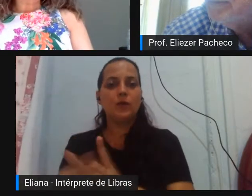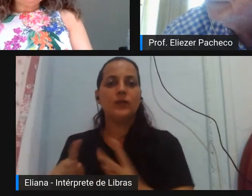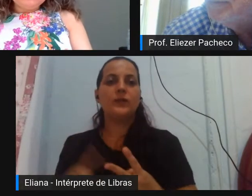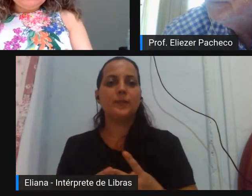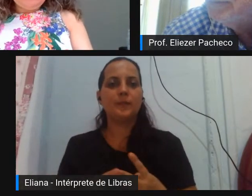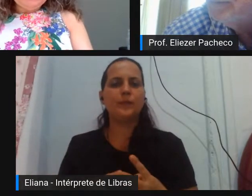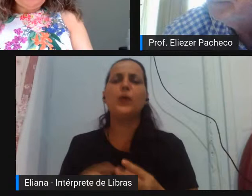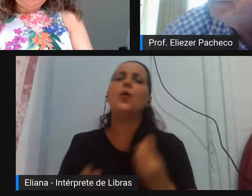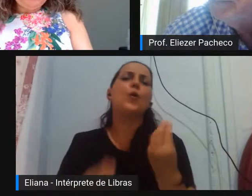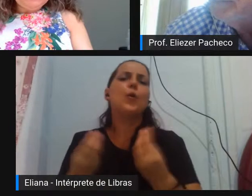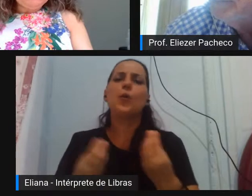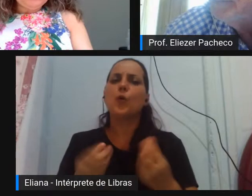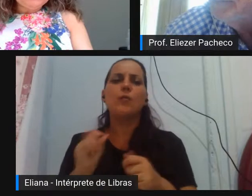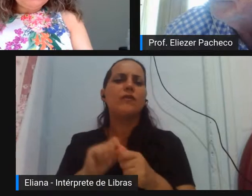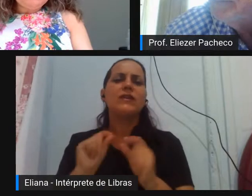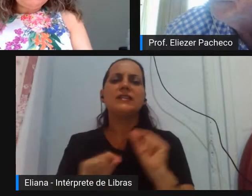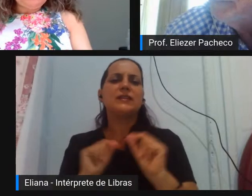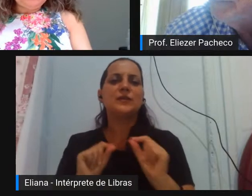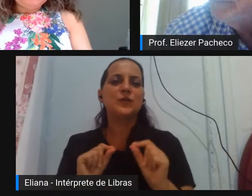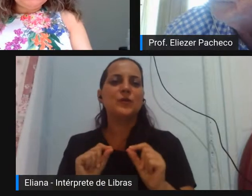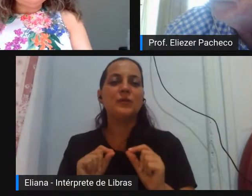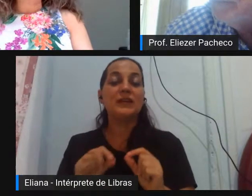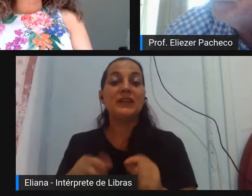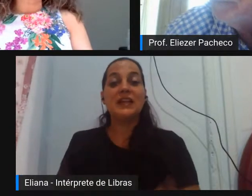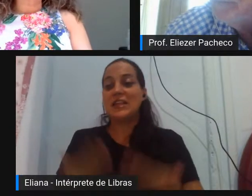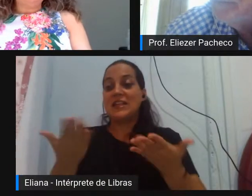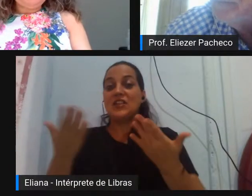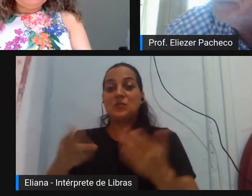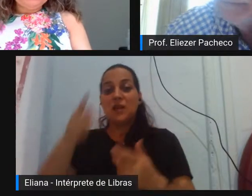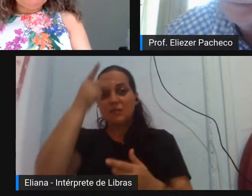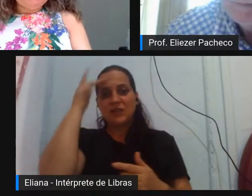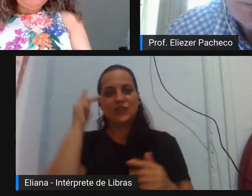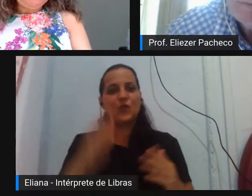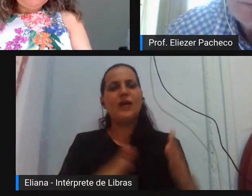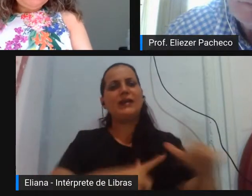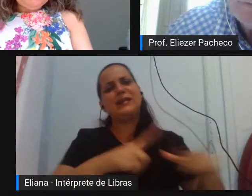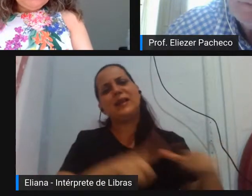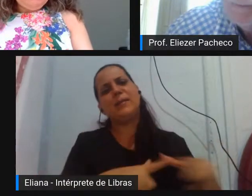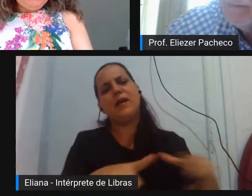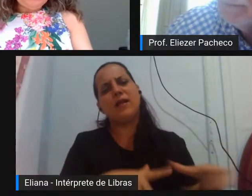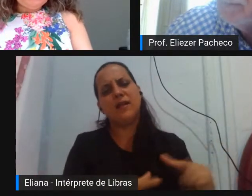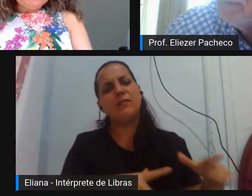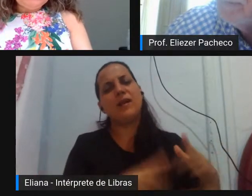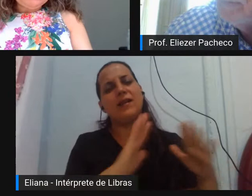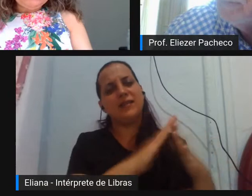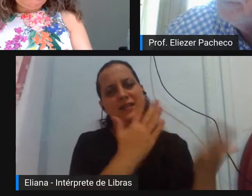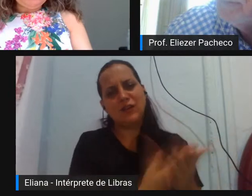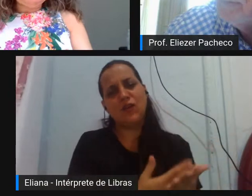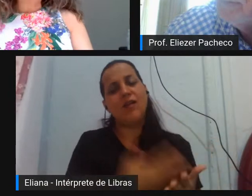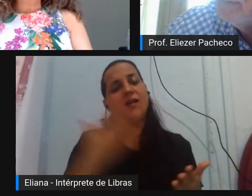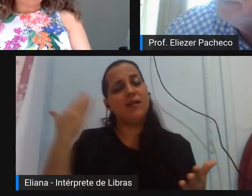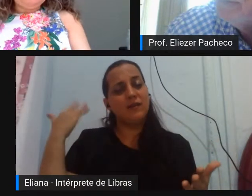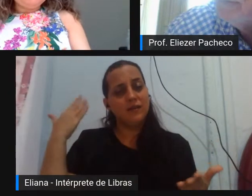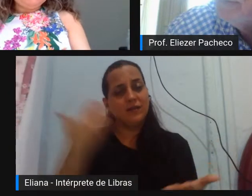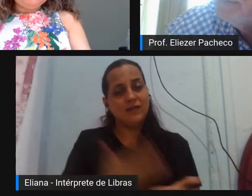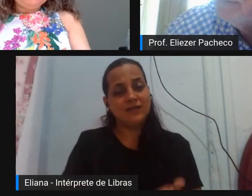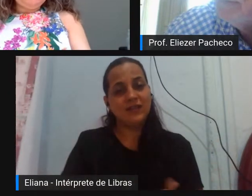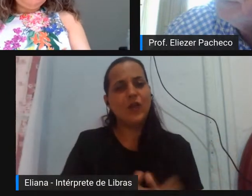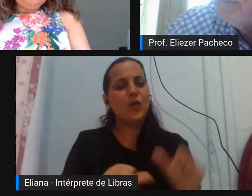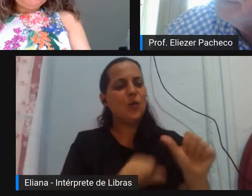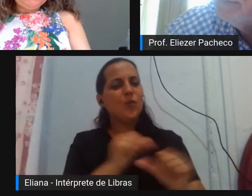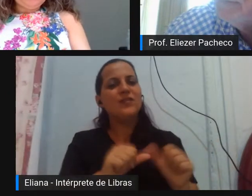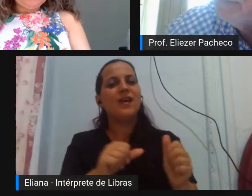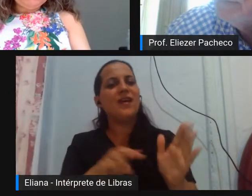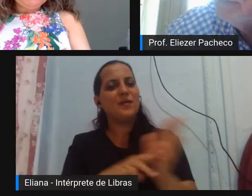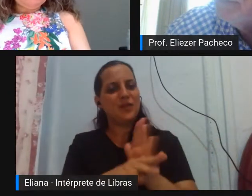o que fazer para estimular docentes que estão em sala de aula há muito tempo, reproduzindo as aulas da forma que